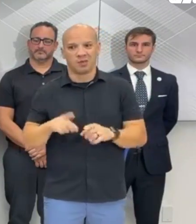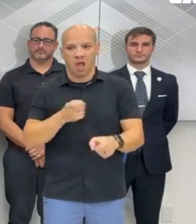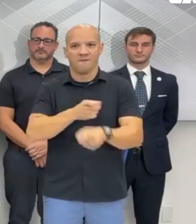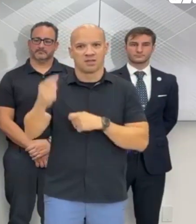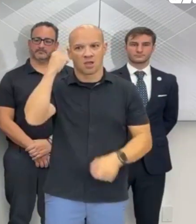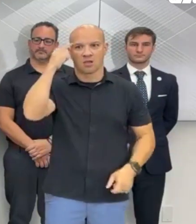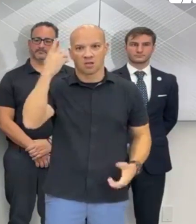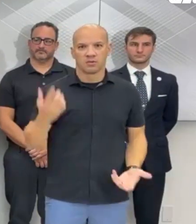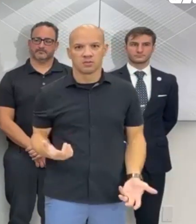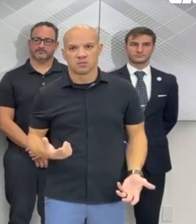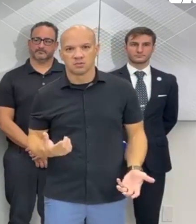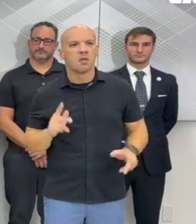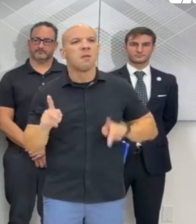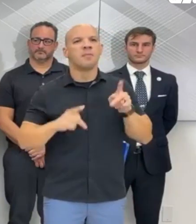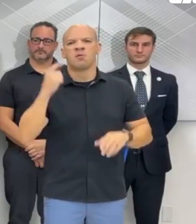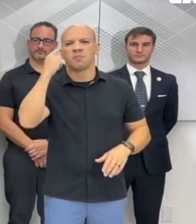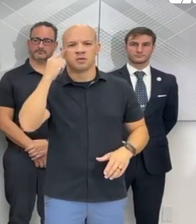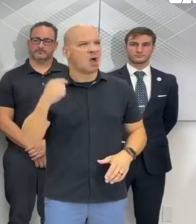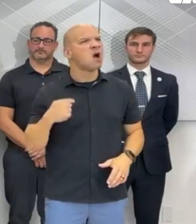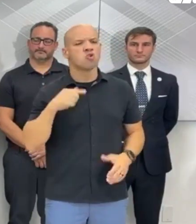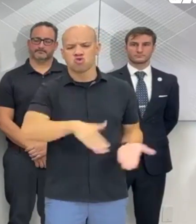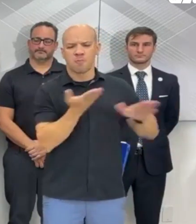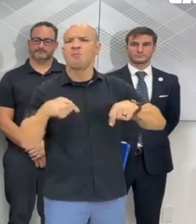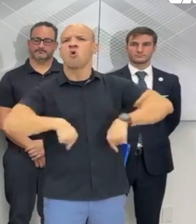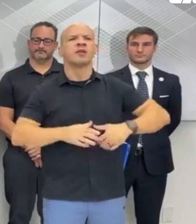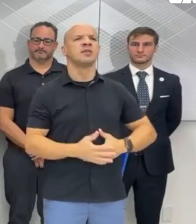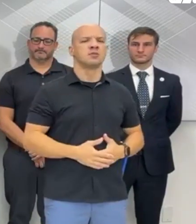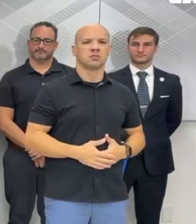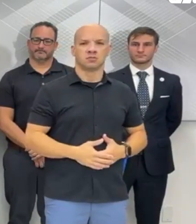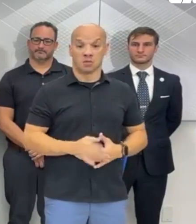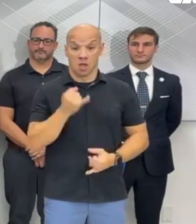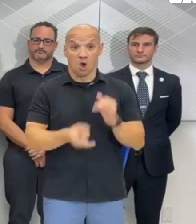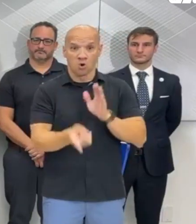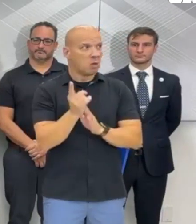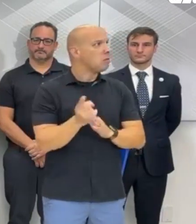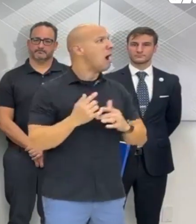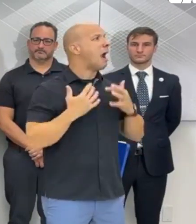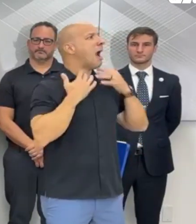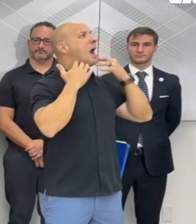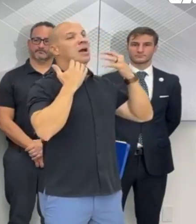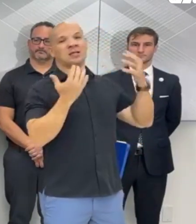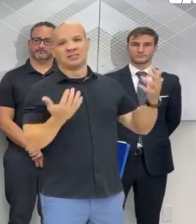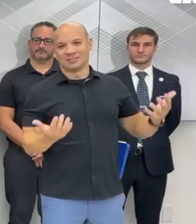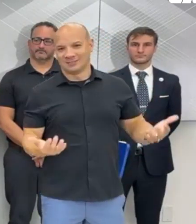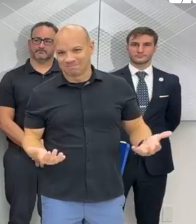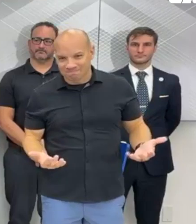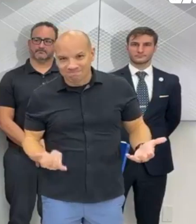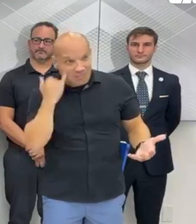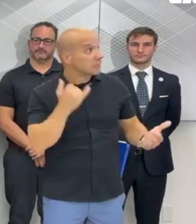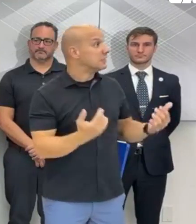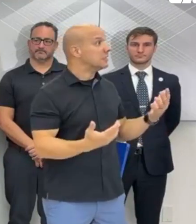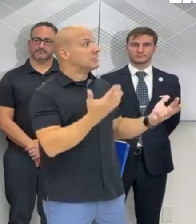no, yo prefiero morir con mis cosas que me muevan de aquí. Lo toman a última hora, pero cuando ven, ¿verdad?, que la situación la tienen